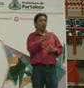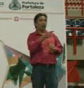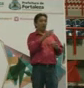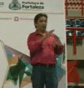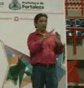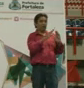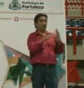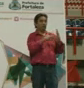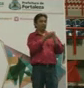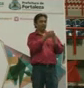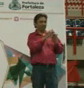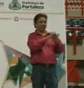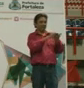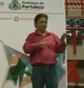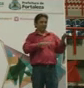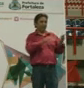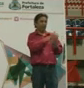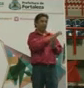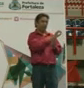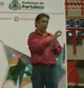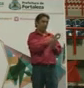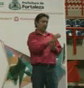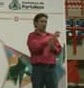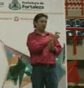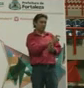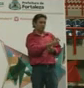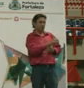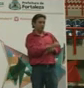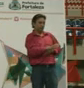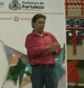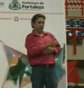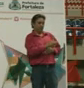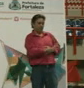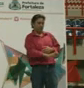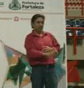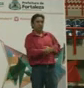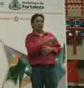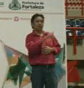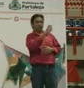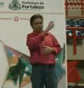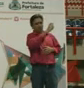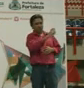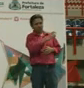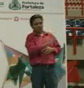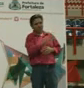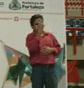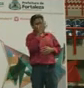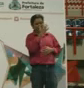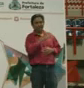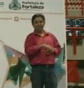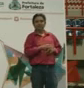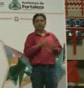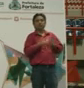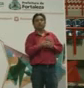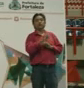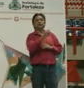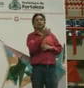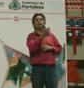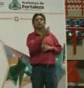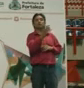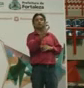do colégio não tinha assim 12, só assim 10, 15, 20, 25, múltiplos de 5, era mais fácil, né? Aí eu perguntei se